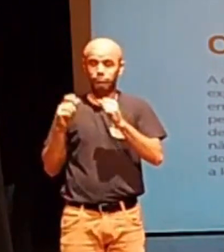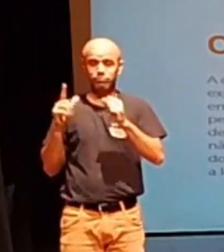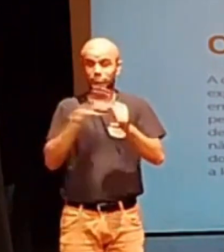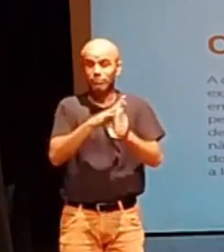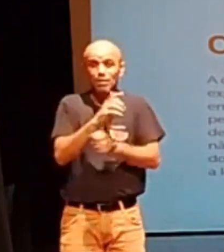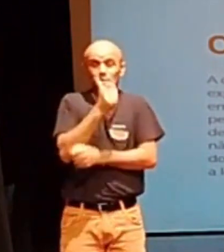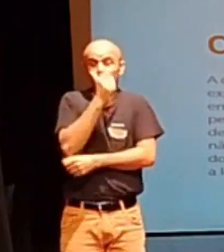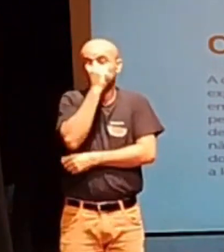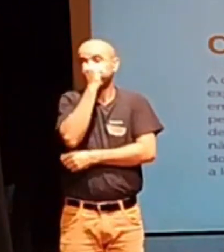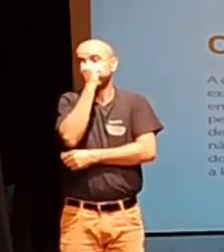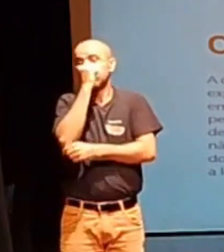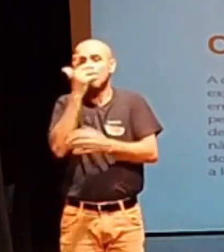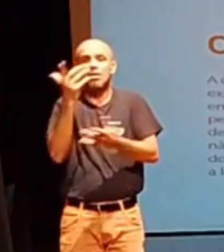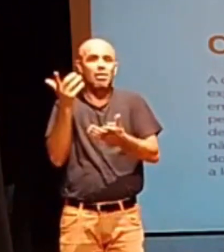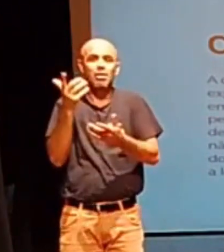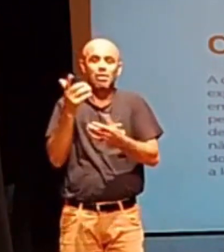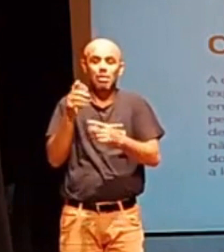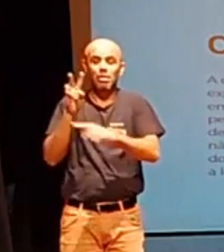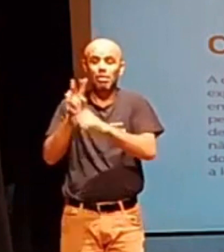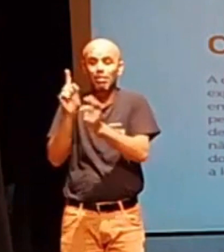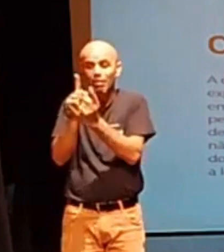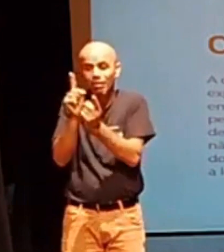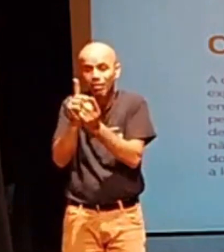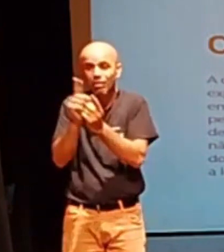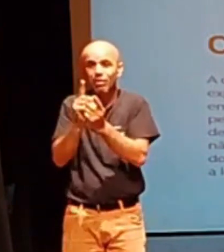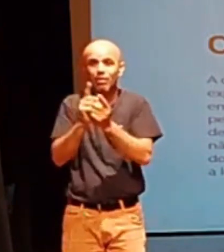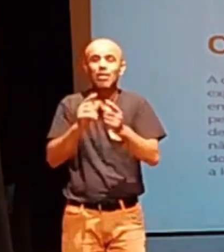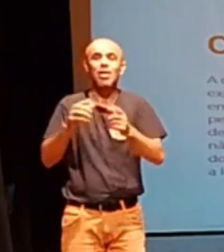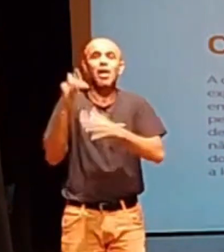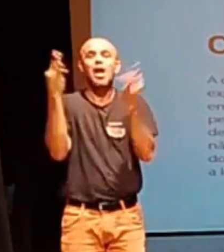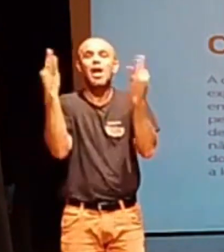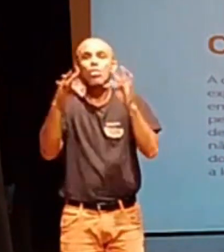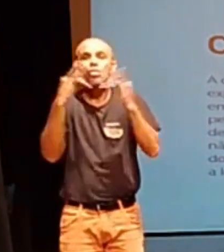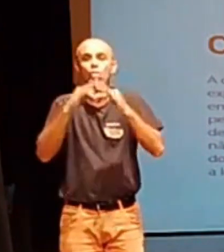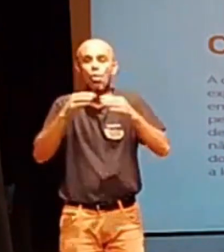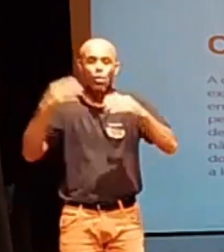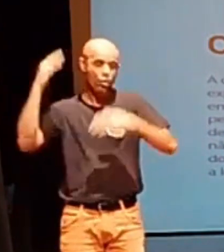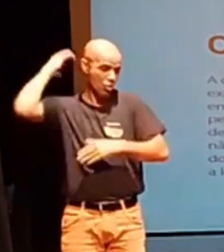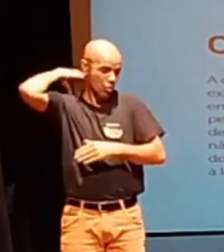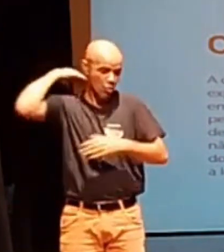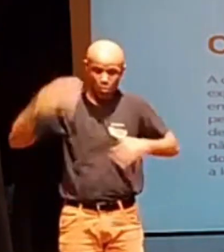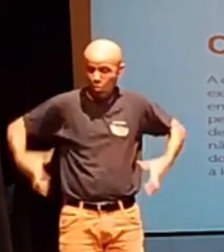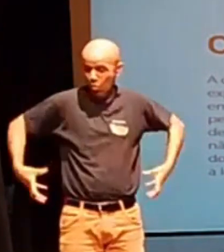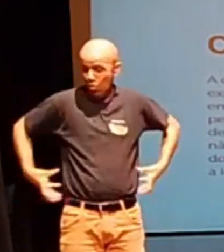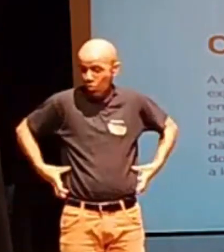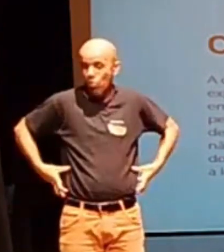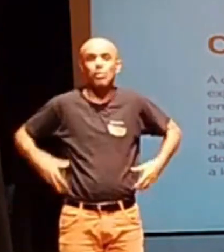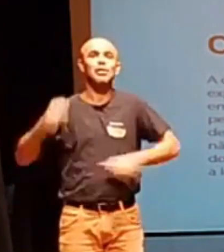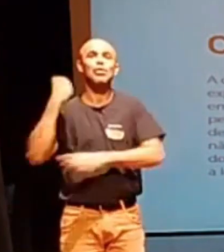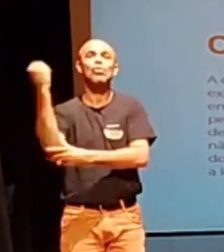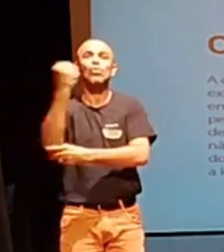vezes esses atendimentos, porque a dor lombar crônica está entre os 10 motivos que levam